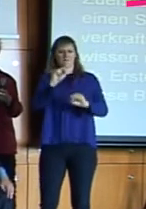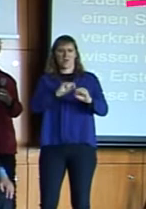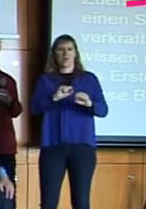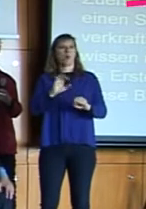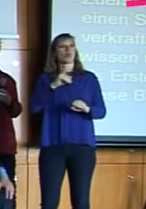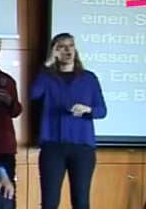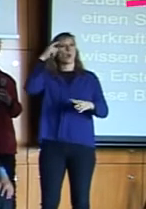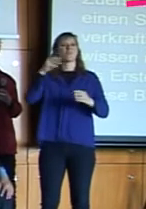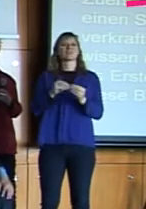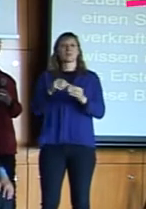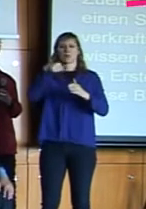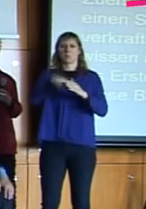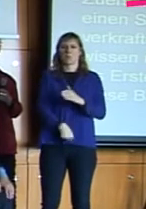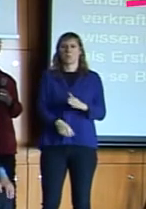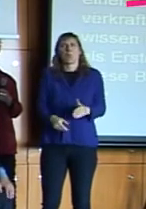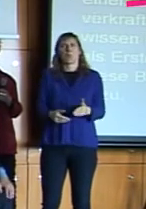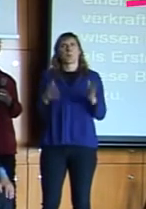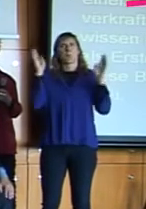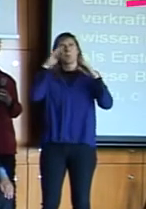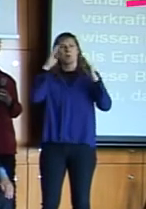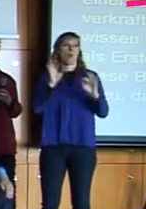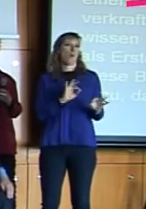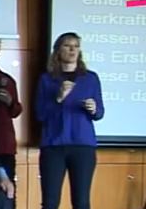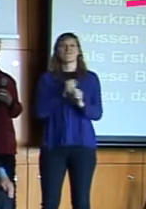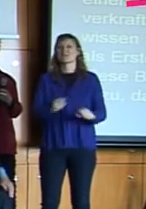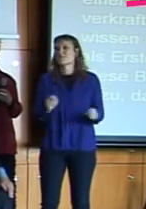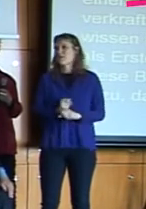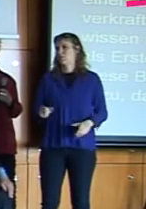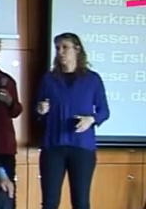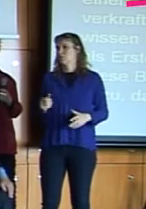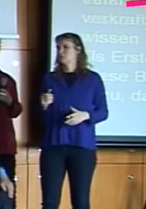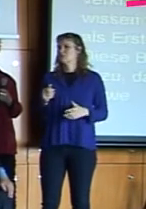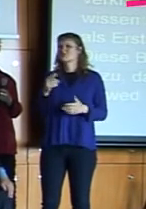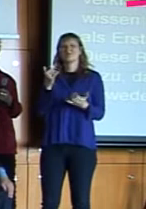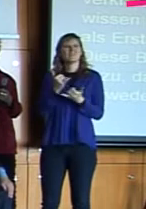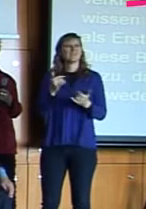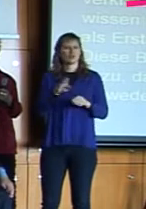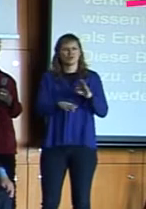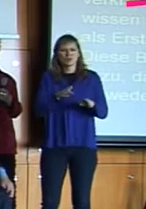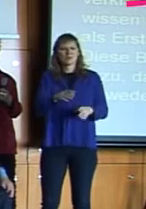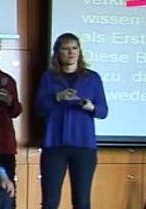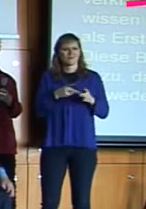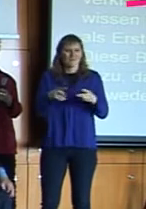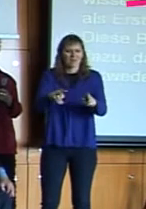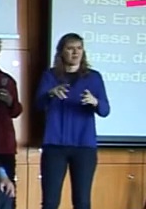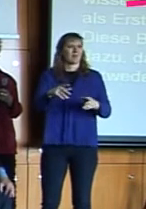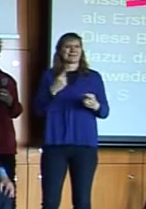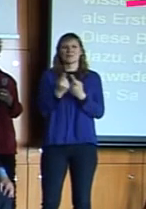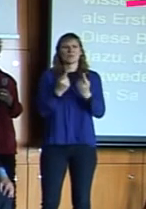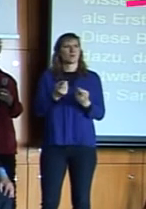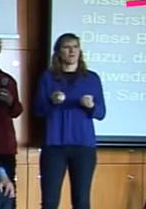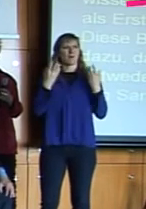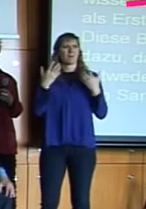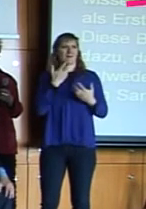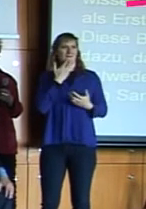Sand steckt oder in seiner Verzweiflung versucht, jetzt irgendwie einen Schritt zu machen, nur um diese Situation klären